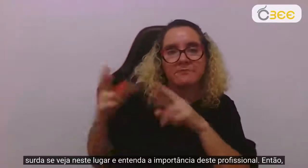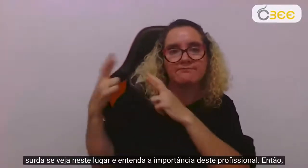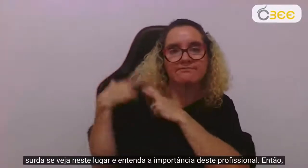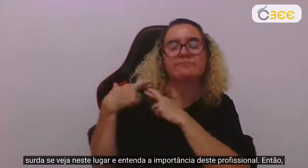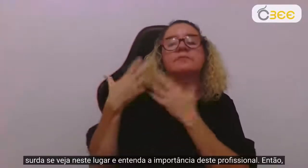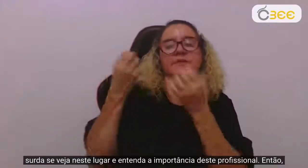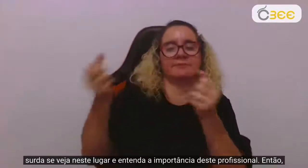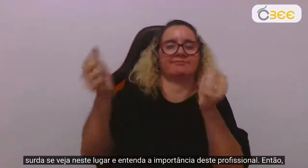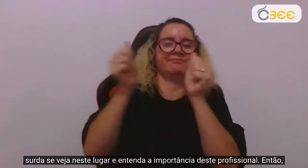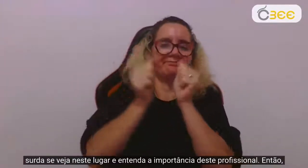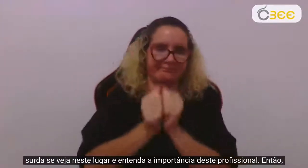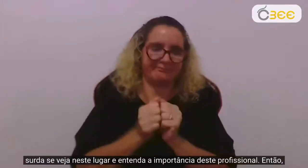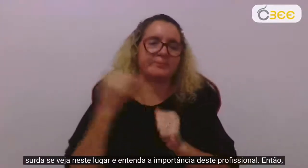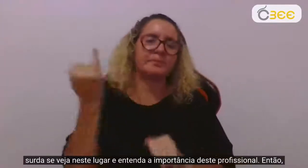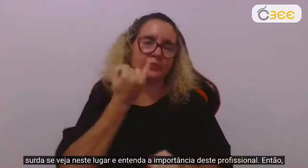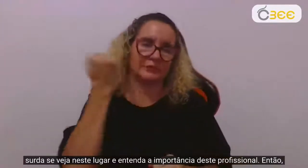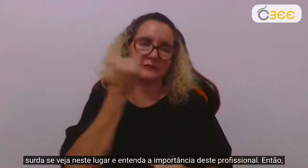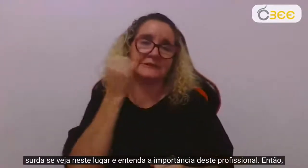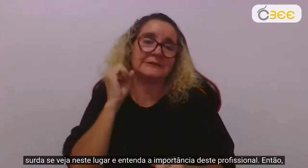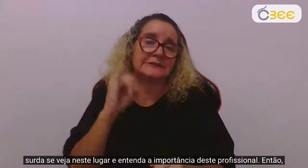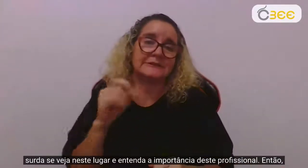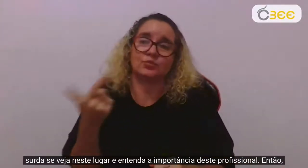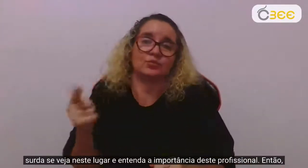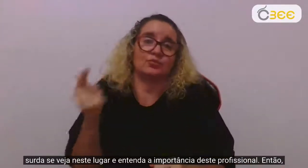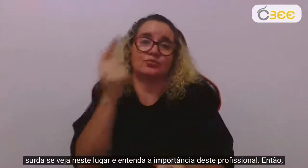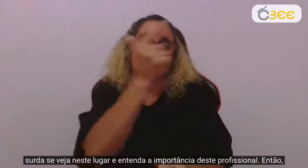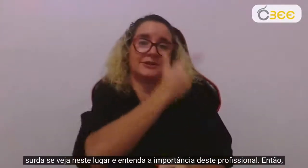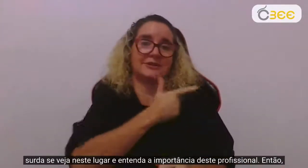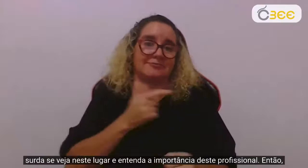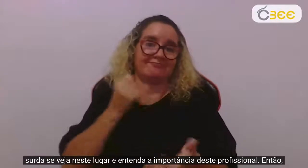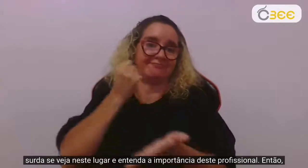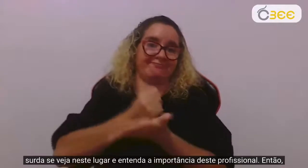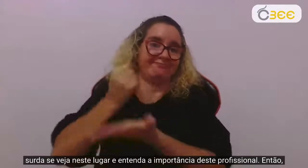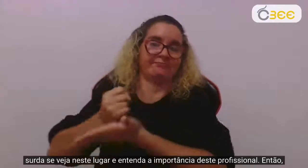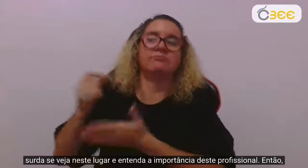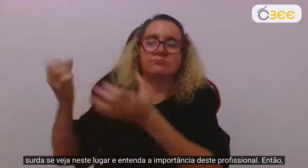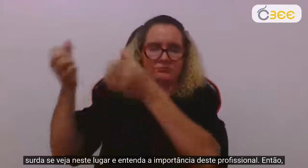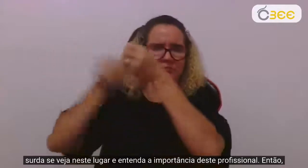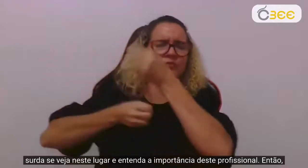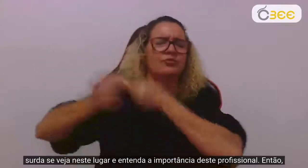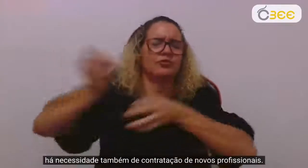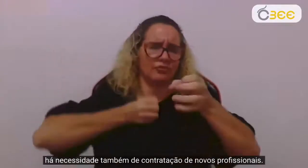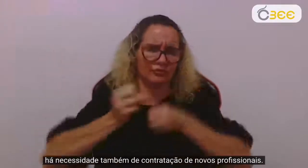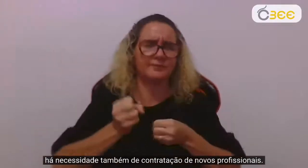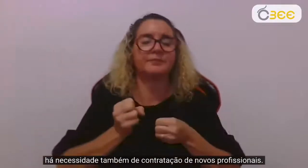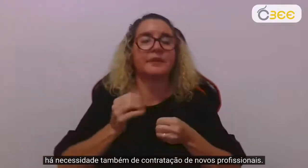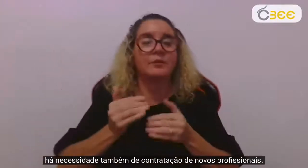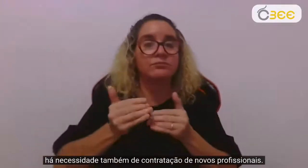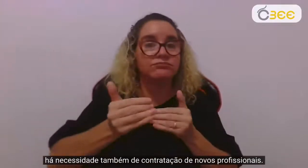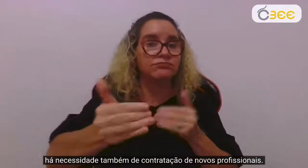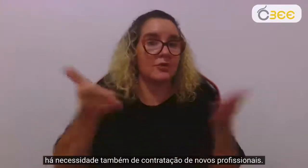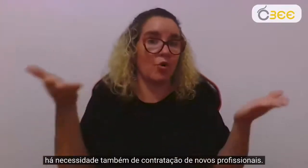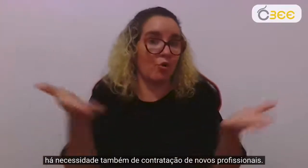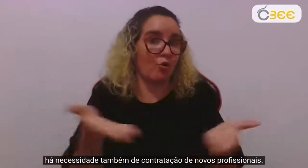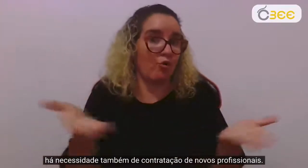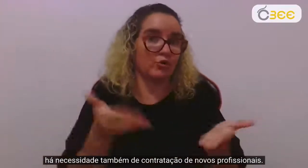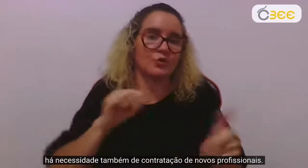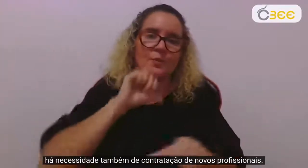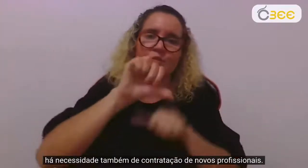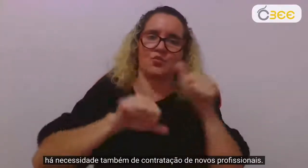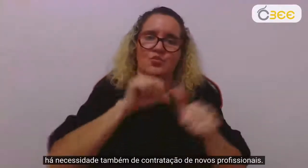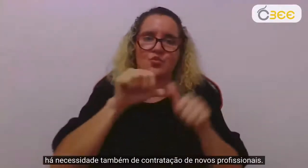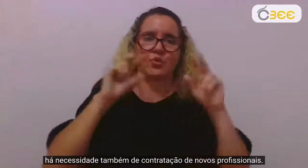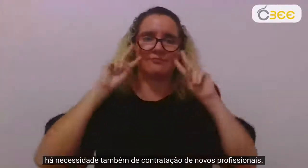veja neste lugar e entenda a importância deste profissional. Então, há necessidade também de contratação de